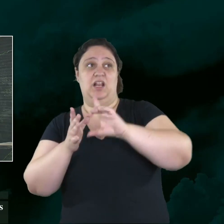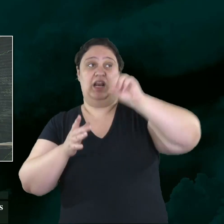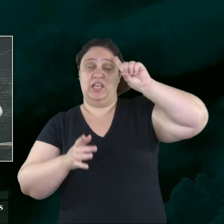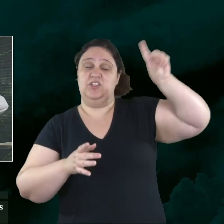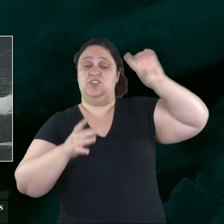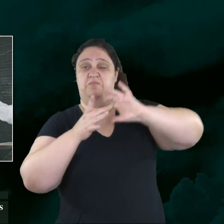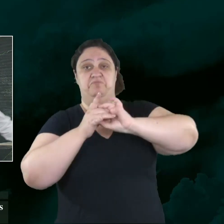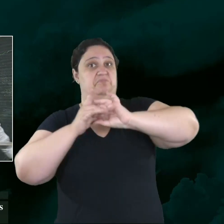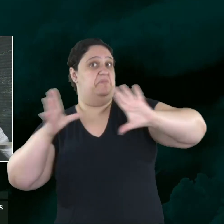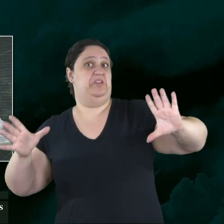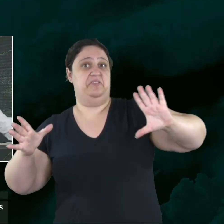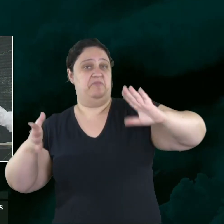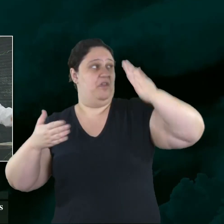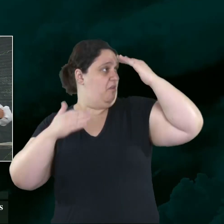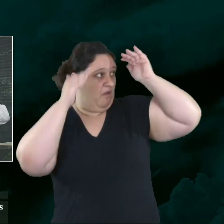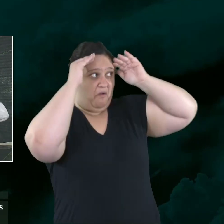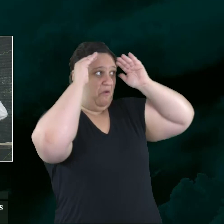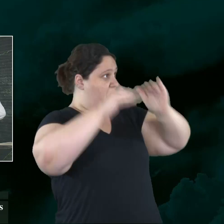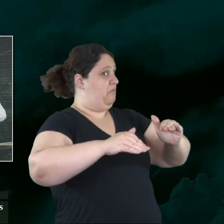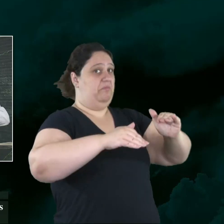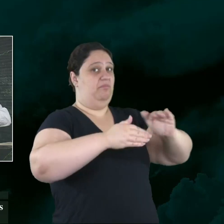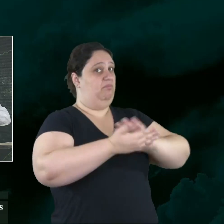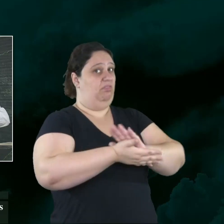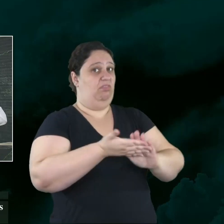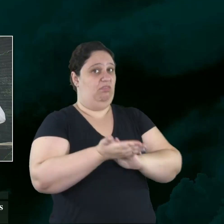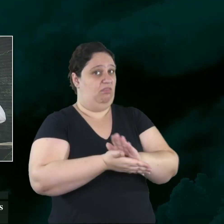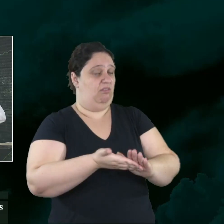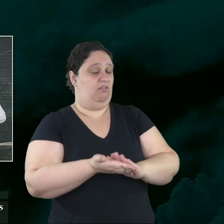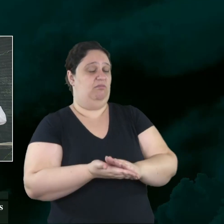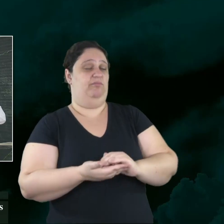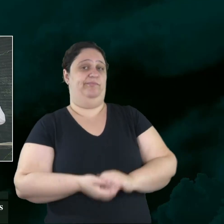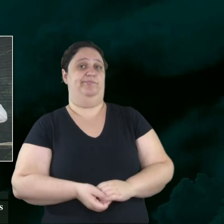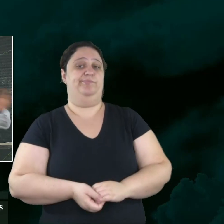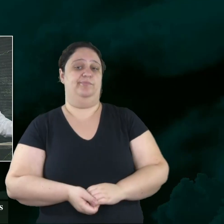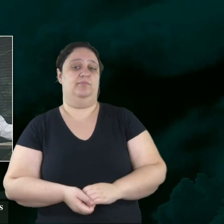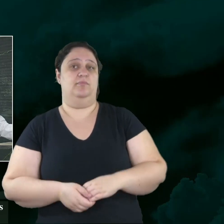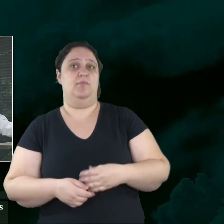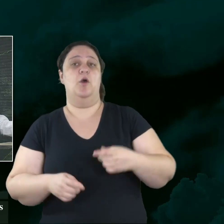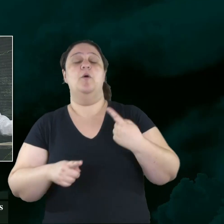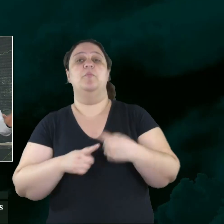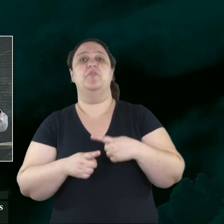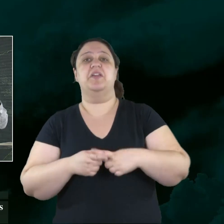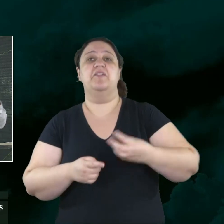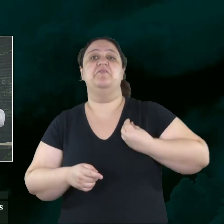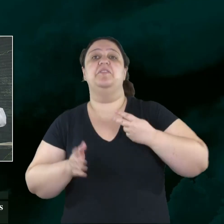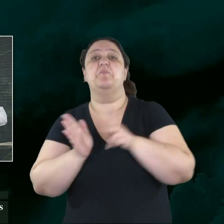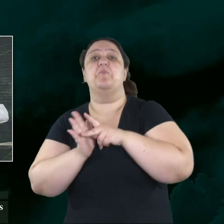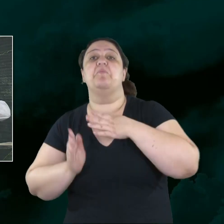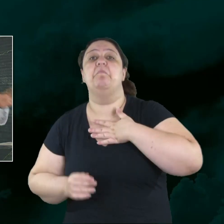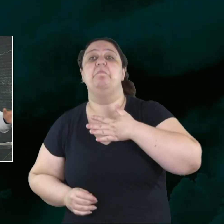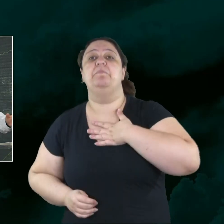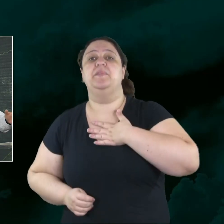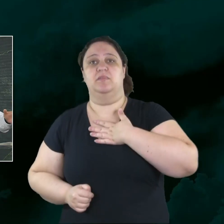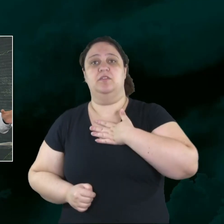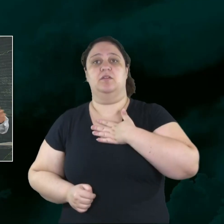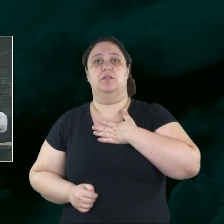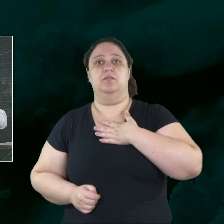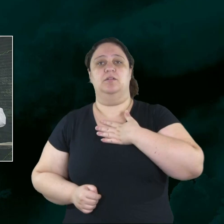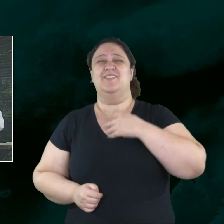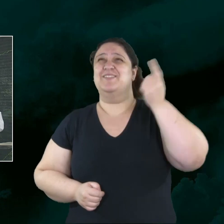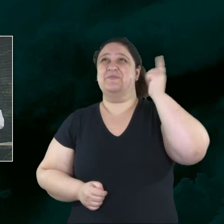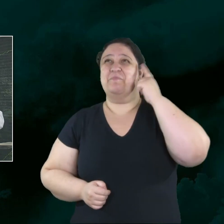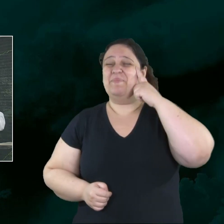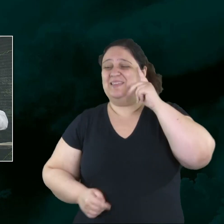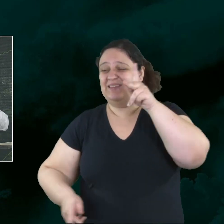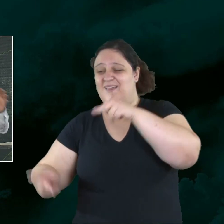das restrições, né? Eles vão viver para o que é melhor para si. Não é nem o que é melhor para a coletividade,